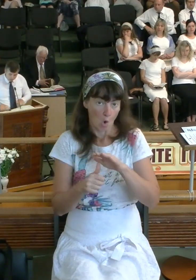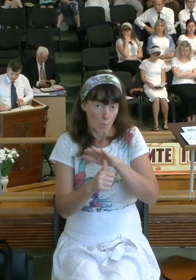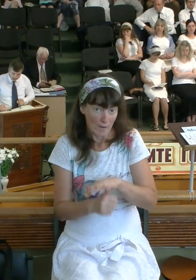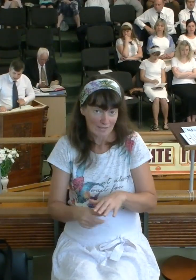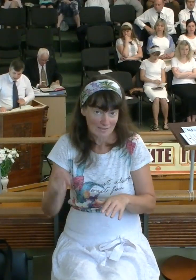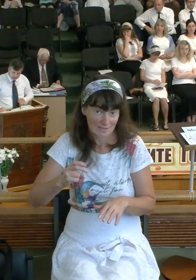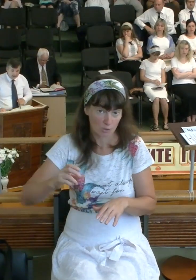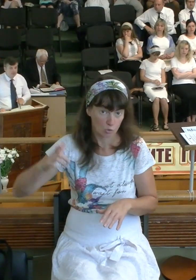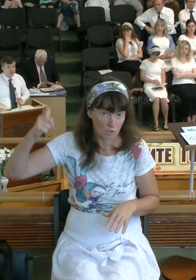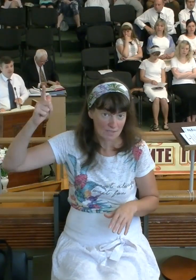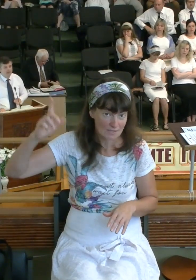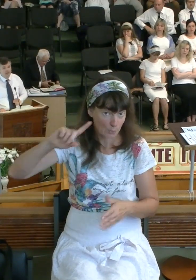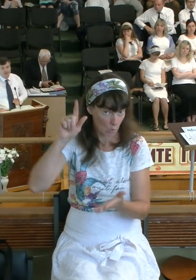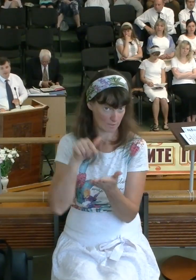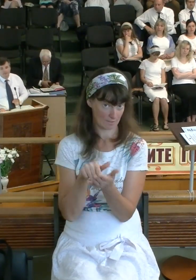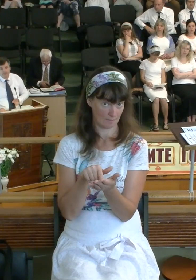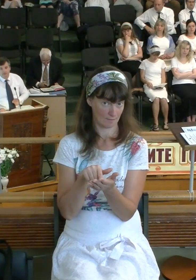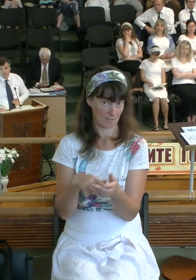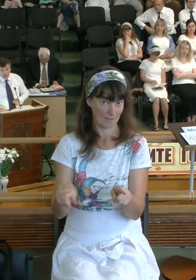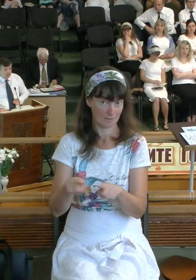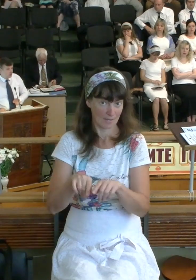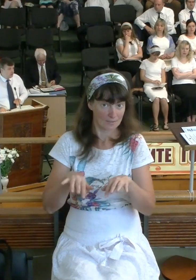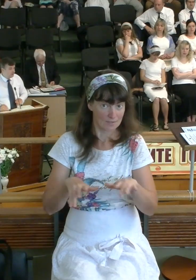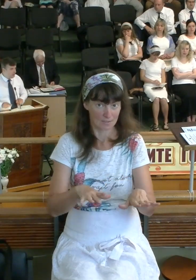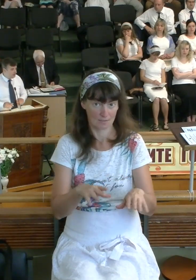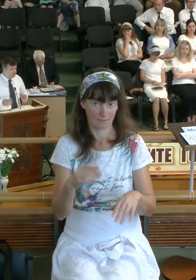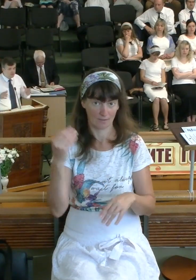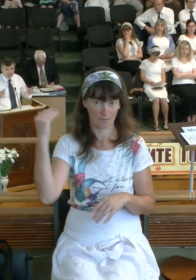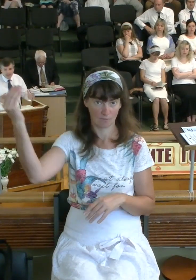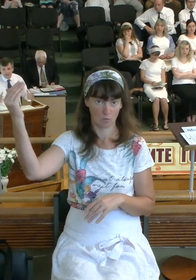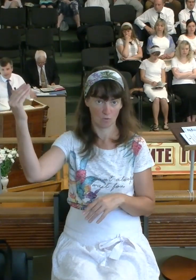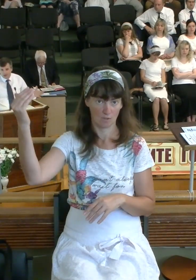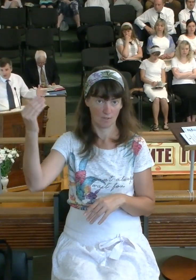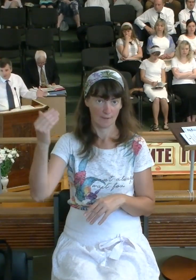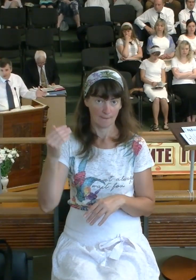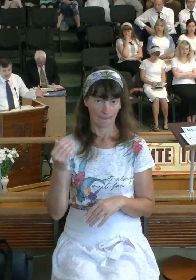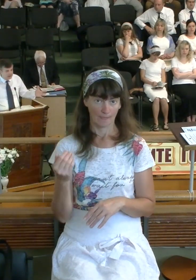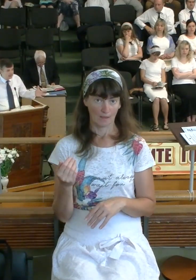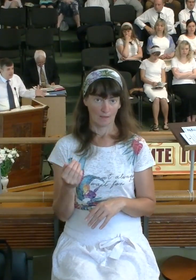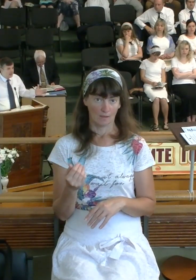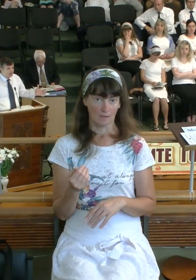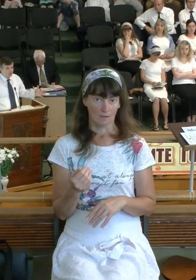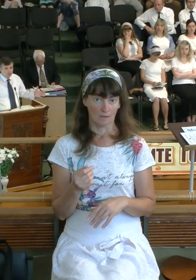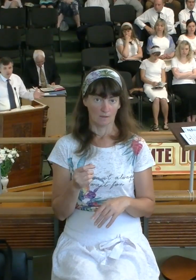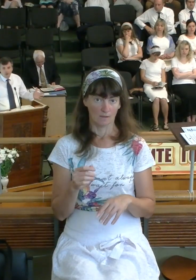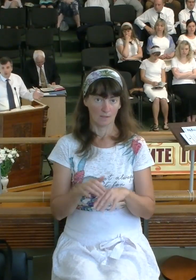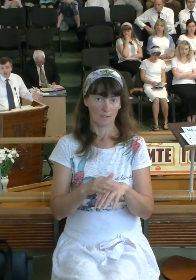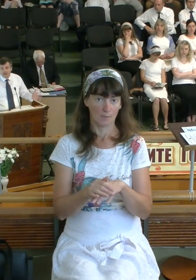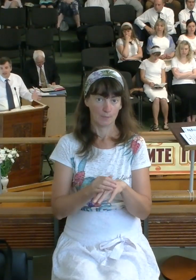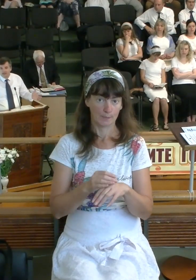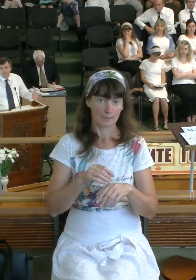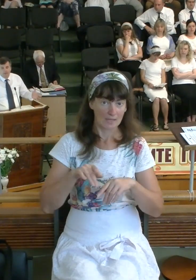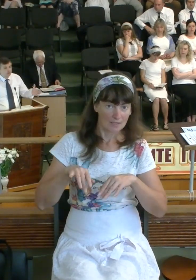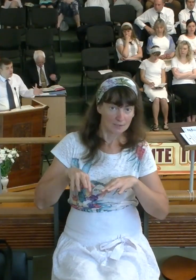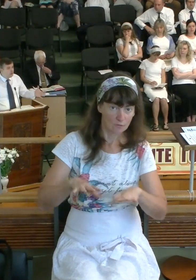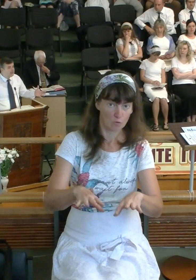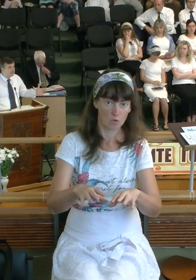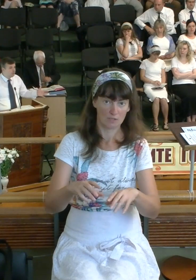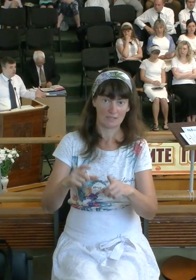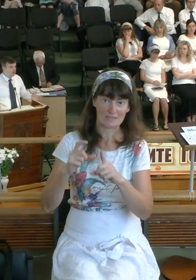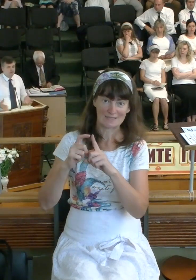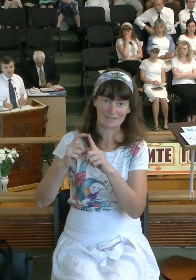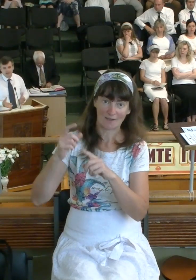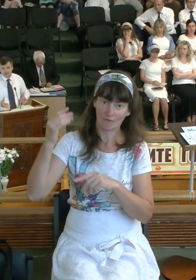кто поступает справедливо? Бог сегодня вновь напоминает каждому из нас о том, что неужели